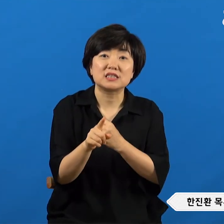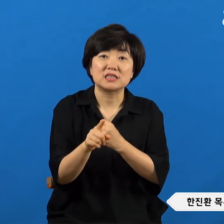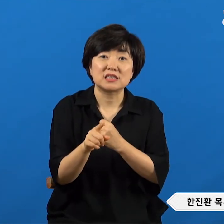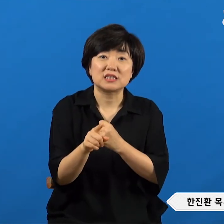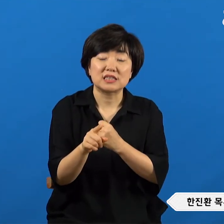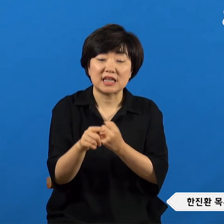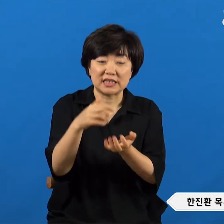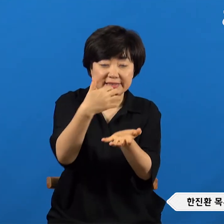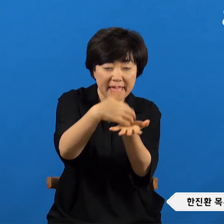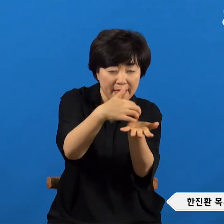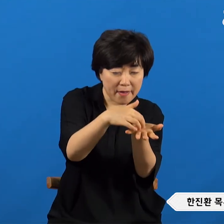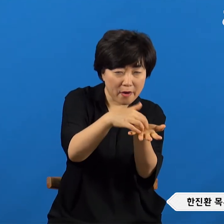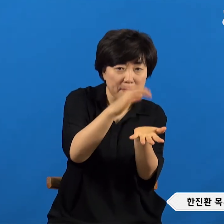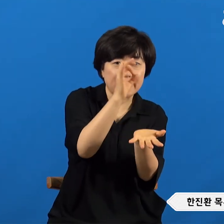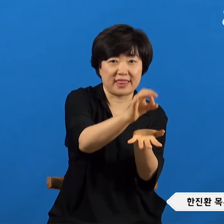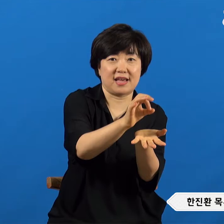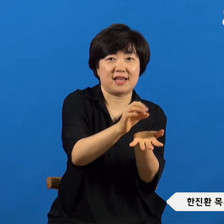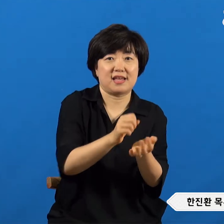세워보았다.